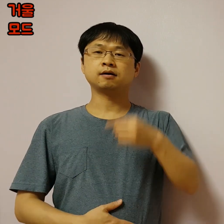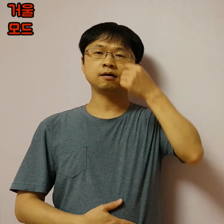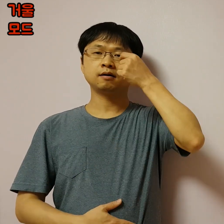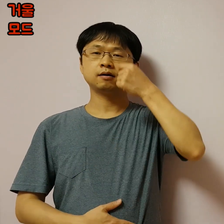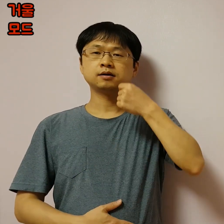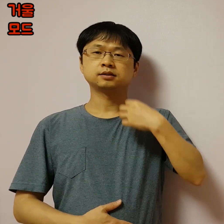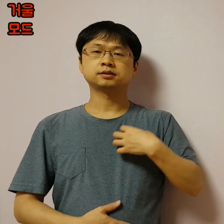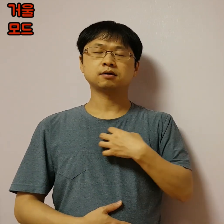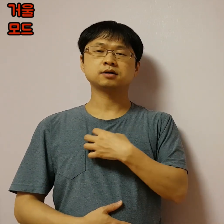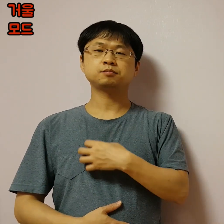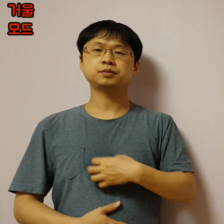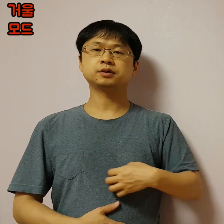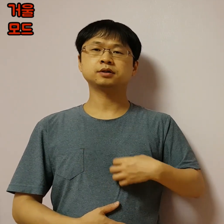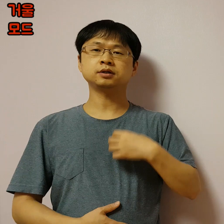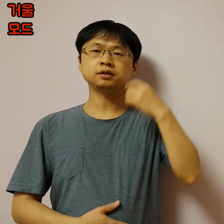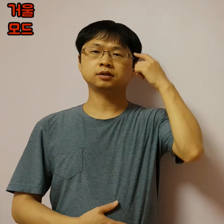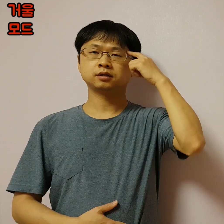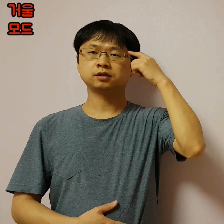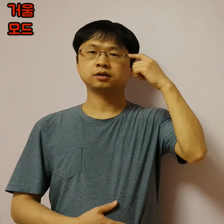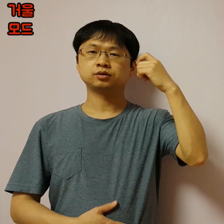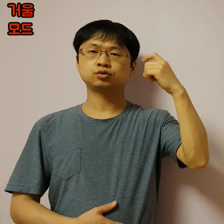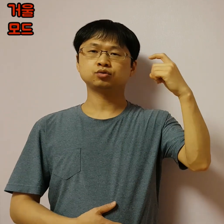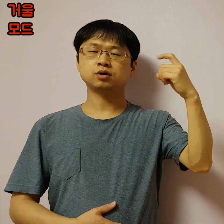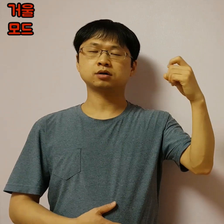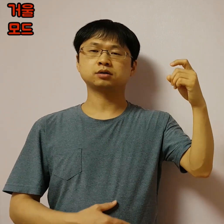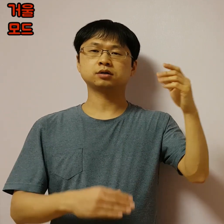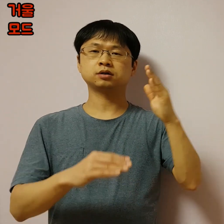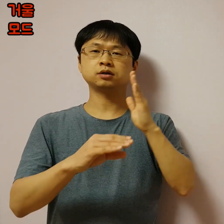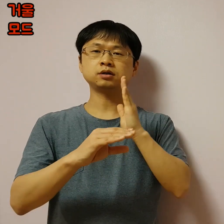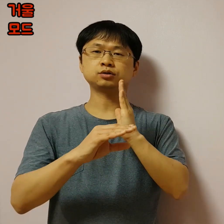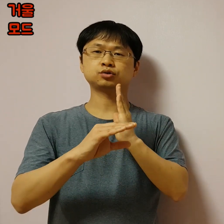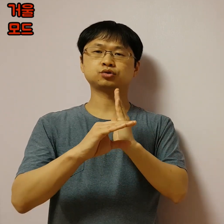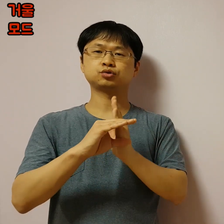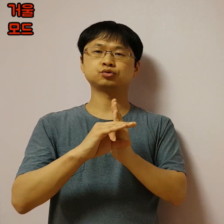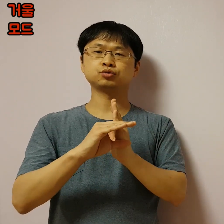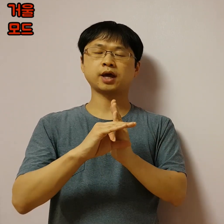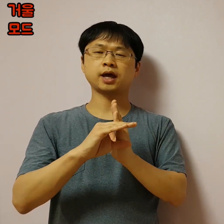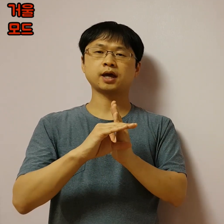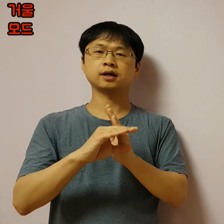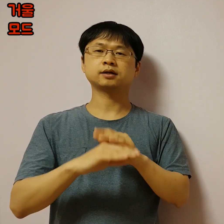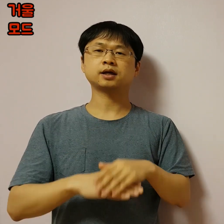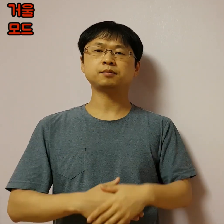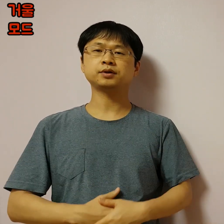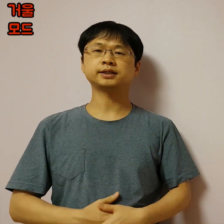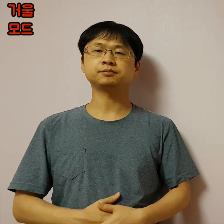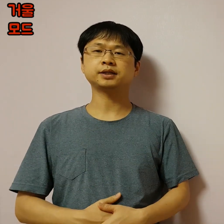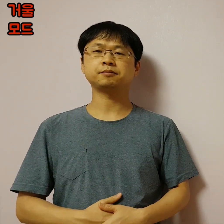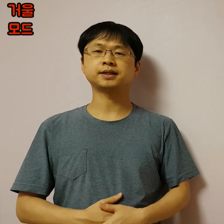그래서 서글픈 추억들 중에 이렇게 표현하시면